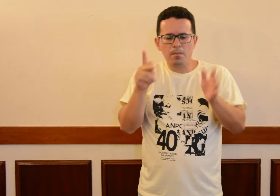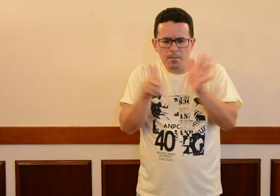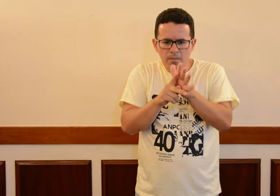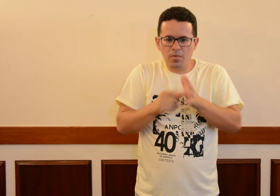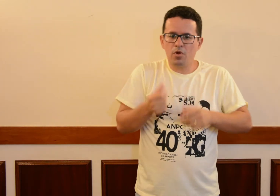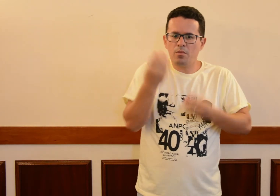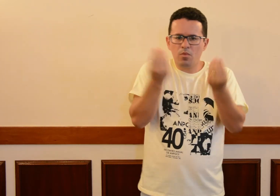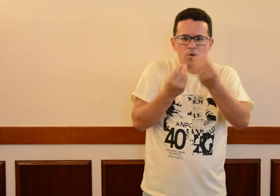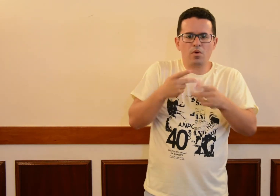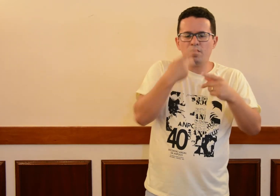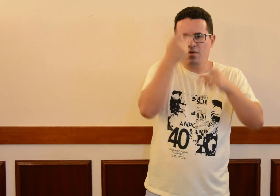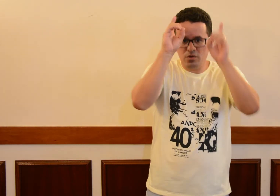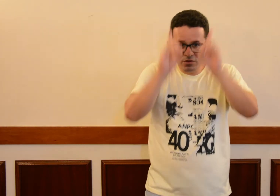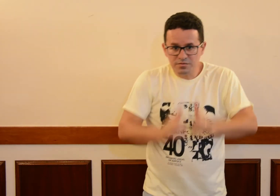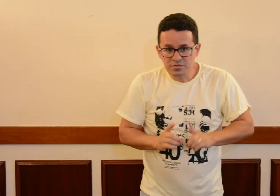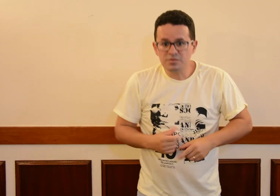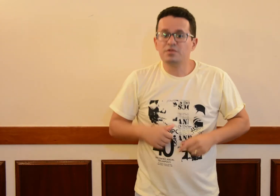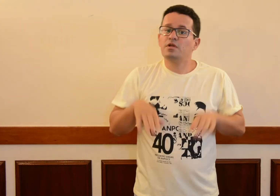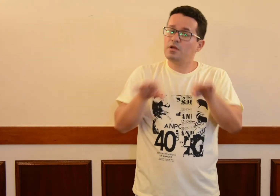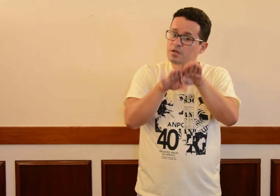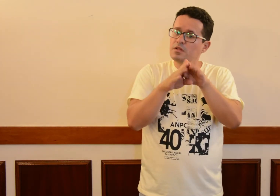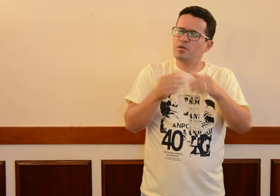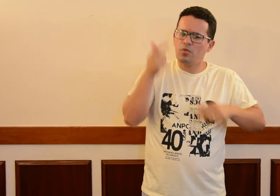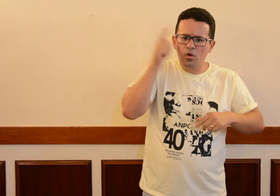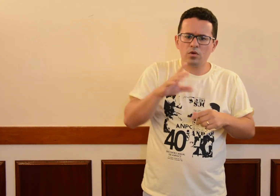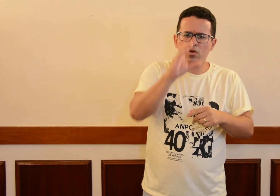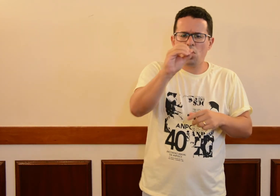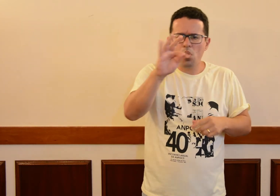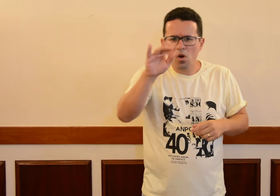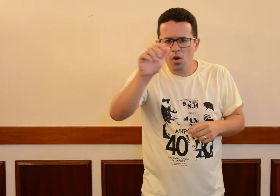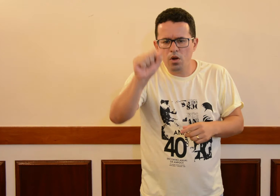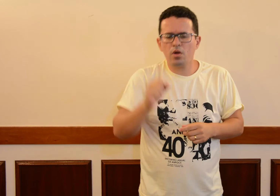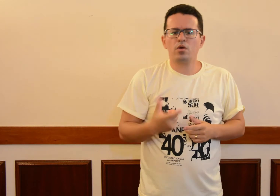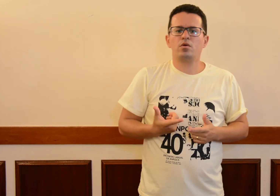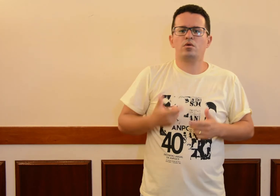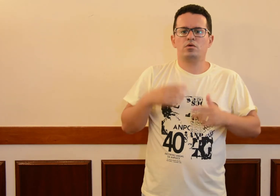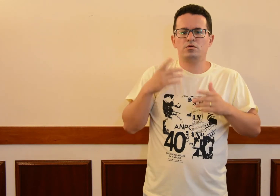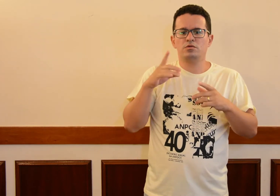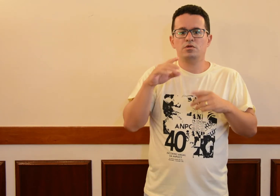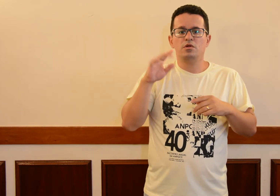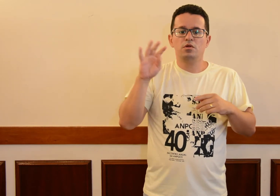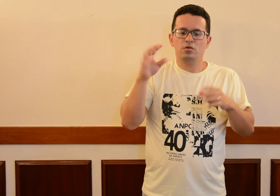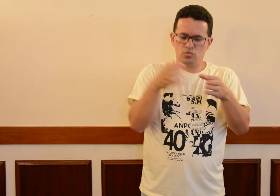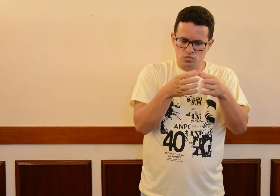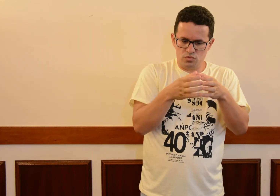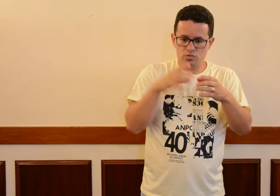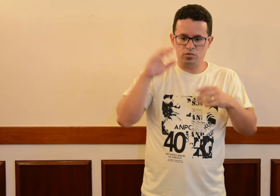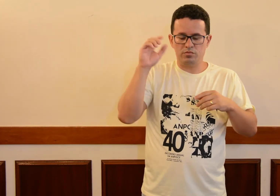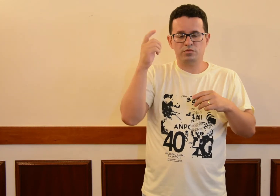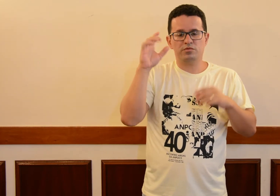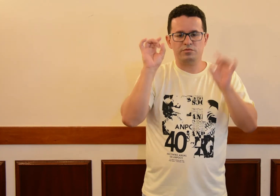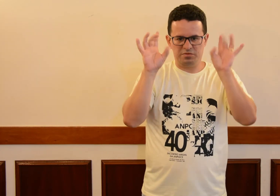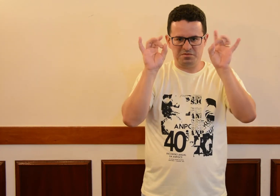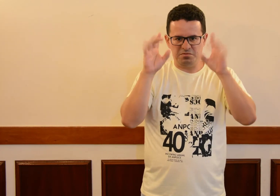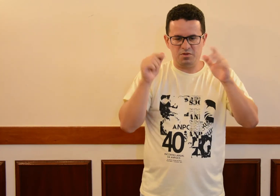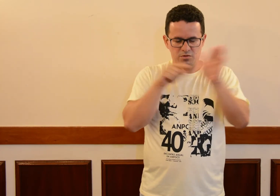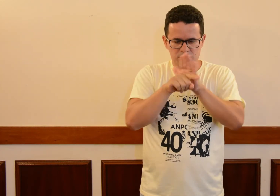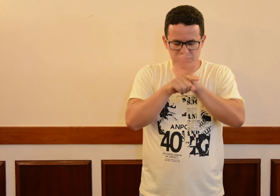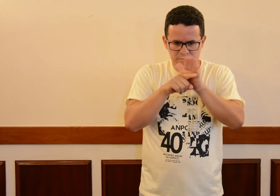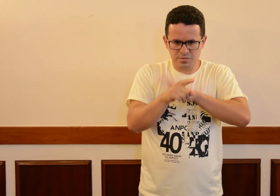levou a ter direito às cotas, que é nominada pelos especialistas de autismo de média ou média